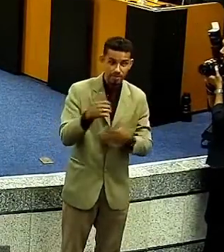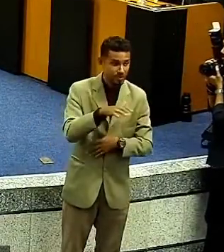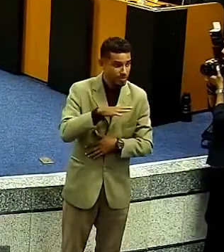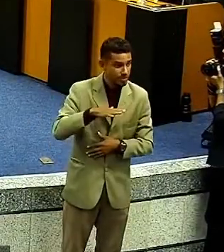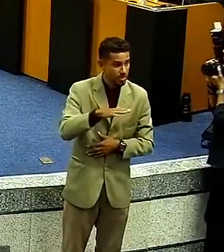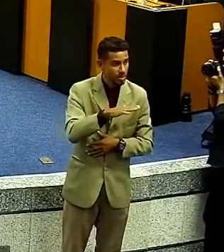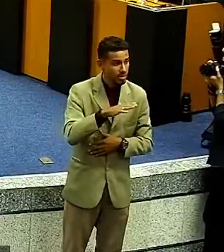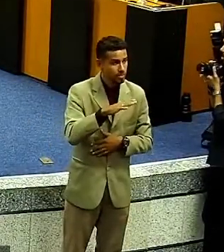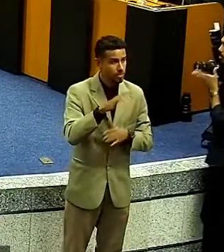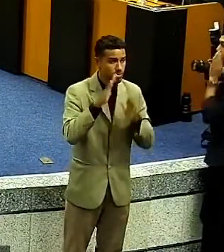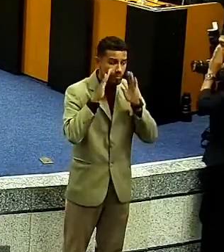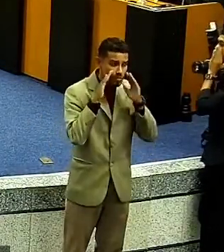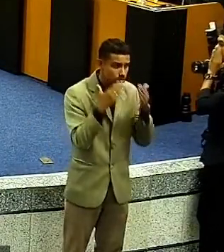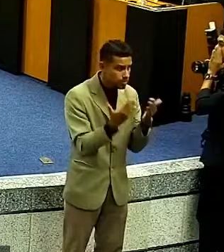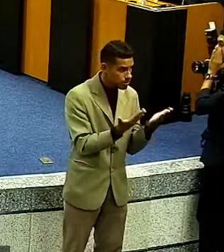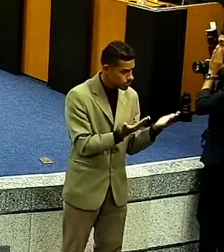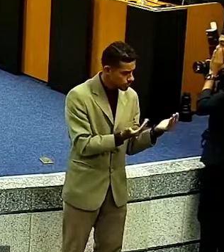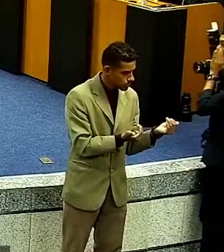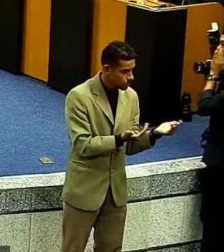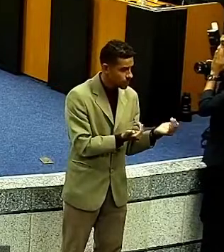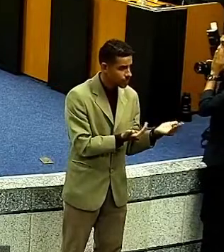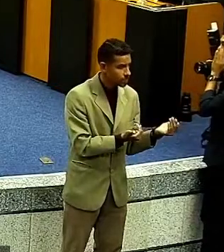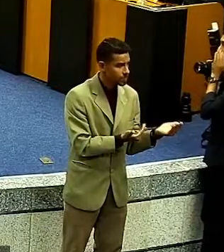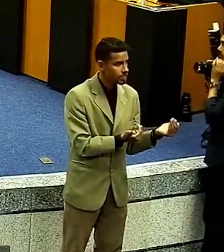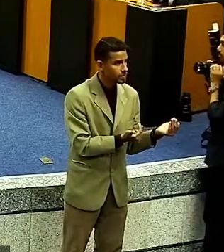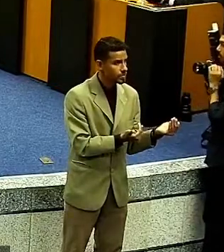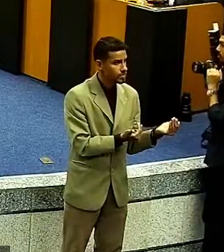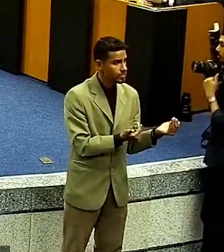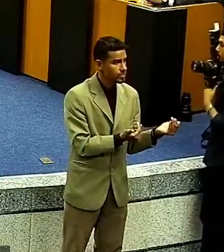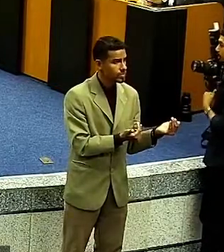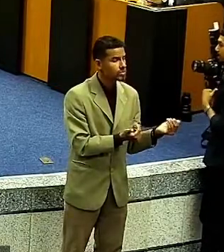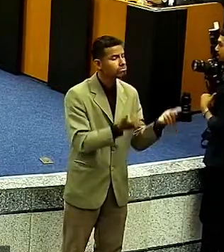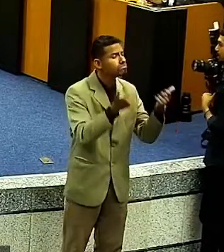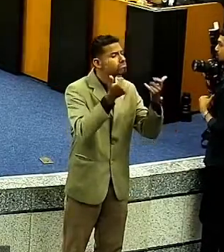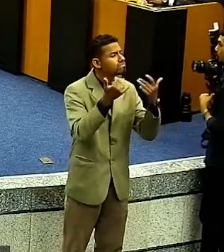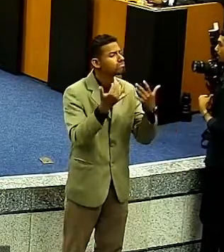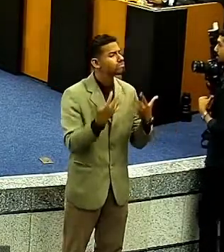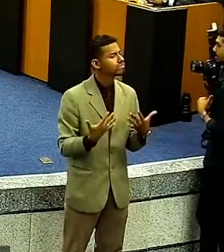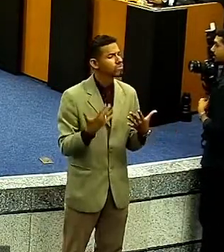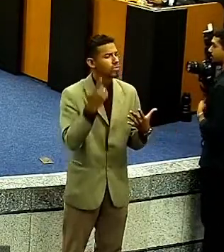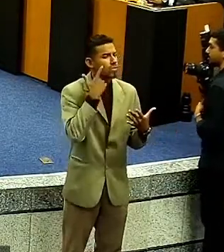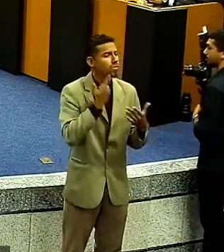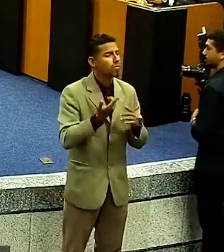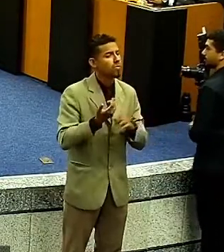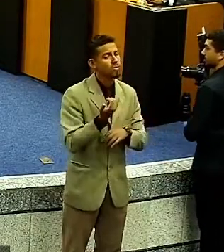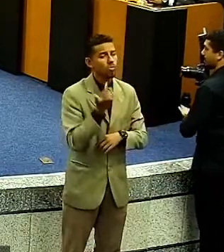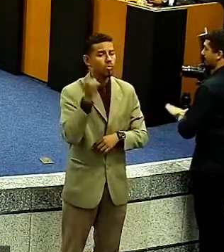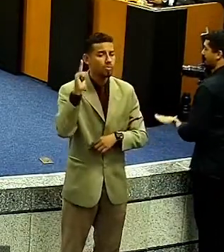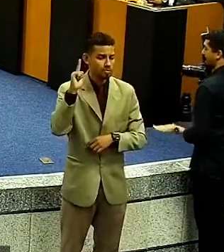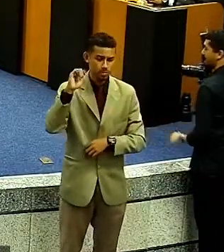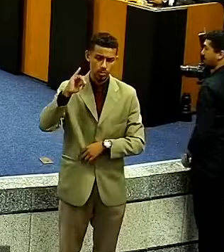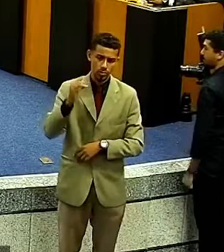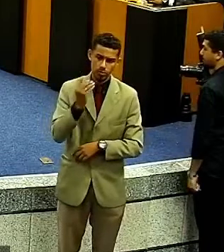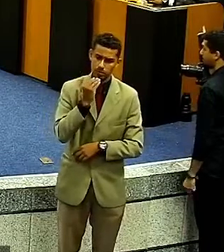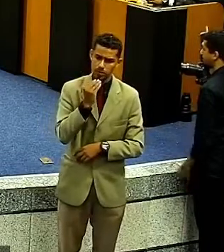concentração de um jovem que já me reportei em outra oportunidade que dizia